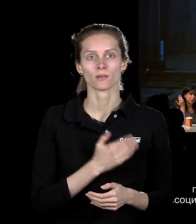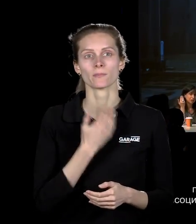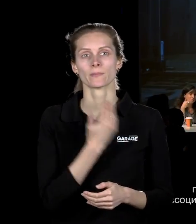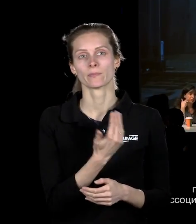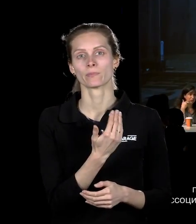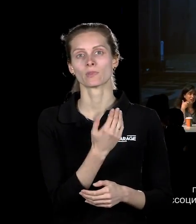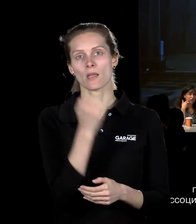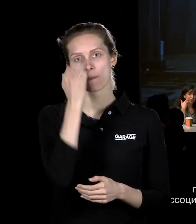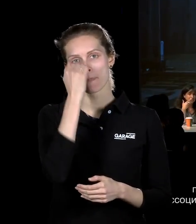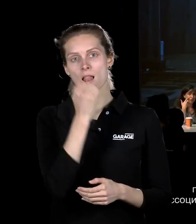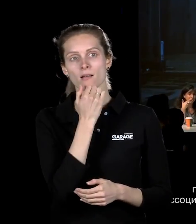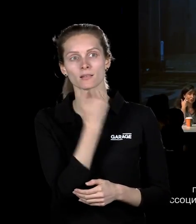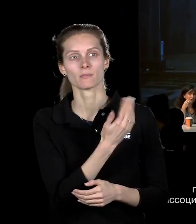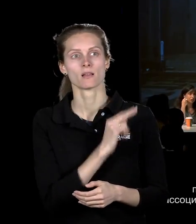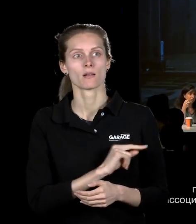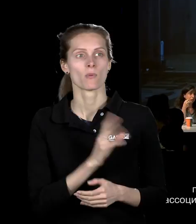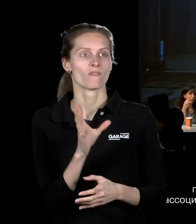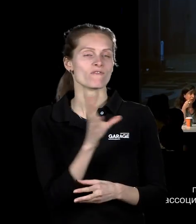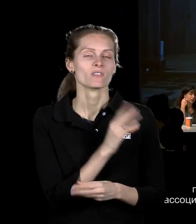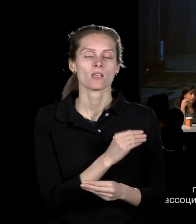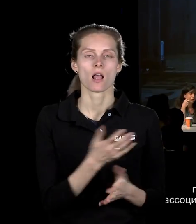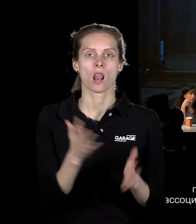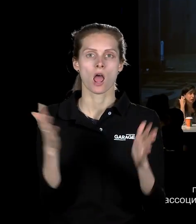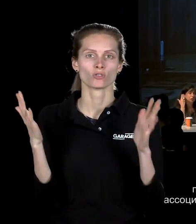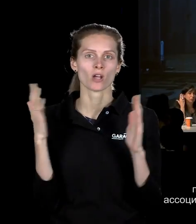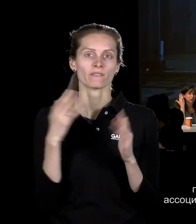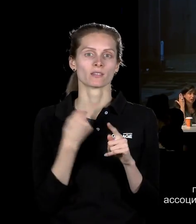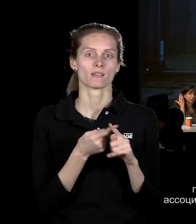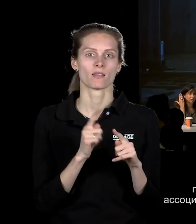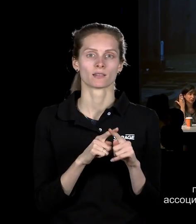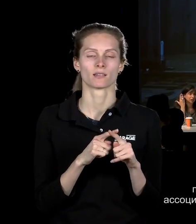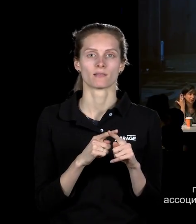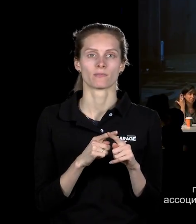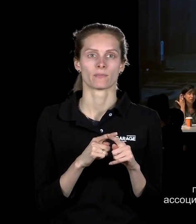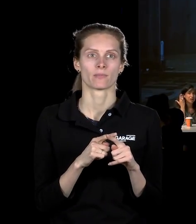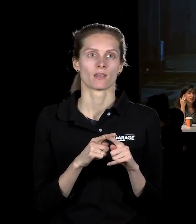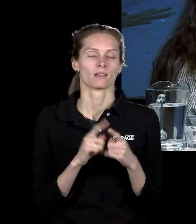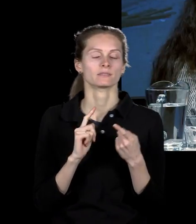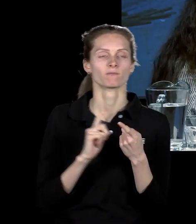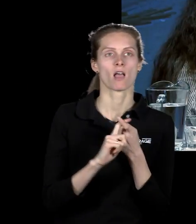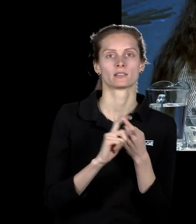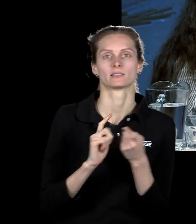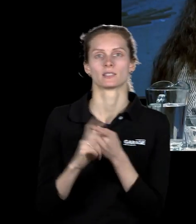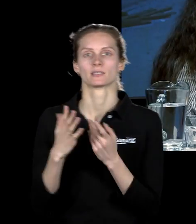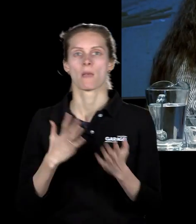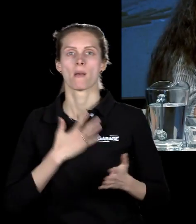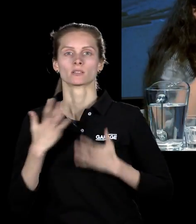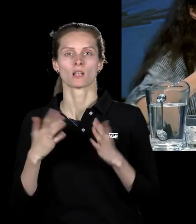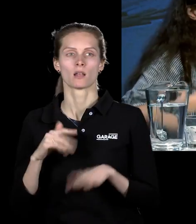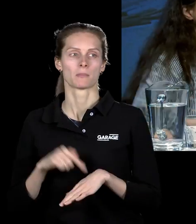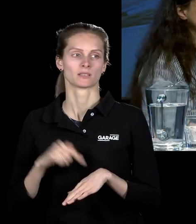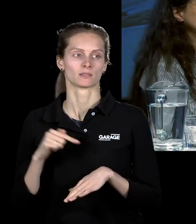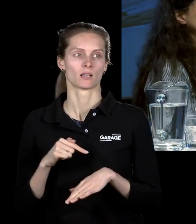и благодаря им, вот все те же самые ландшафты становятся коннотированы с определенными эмоциональными состояниями. И я думаю, что действительно,